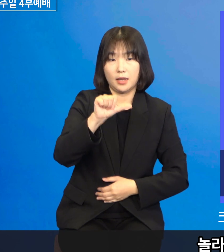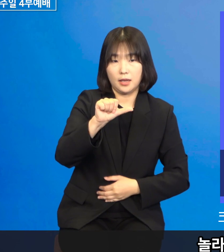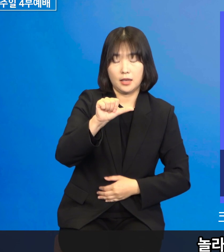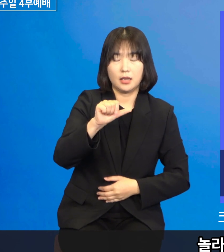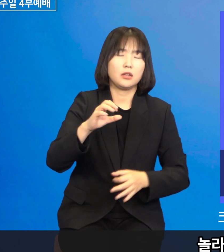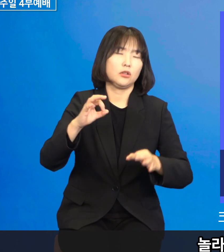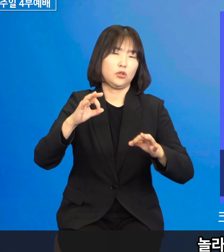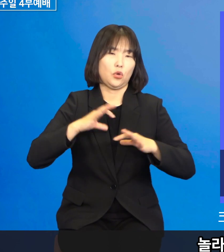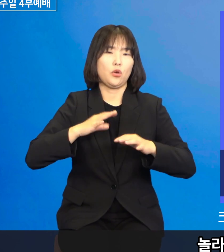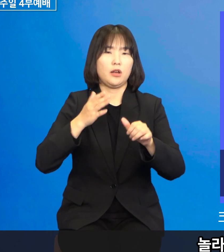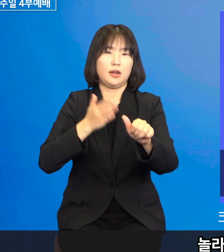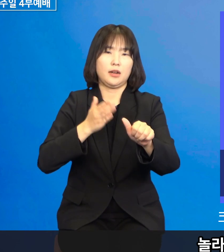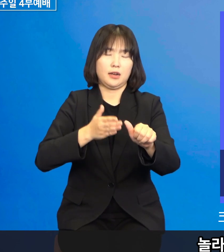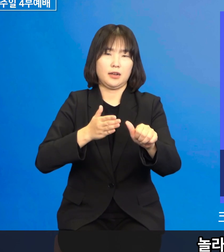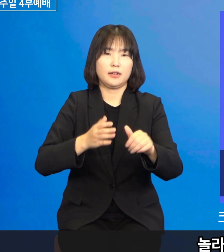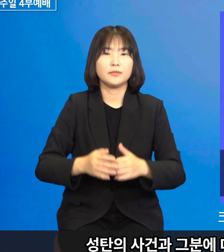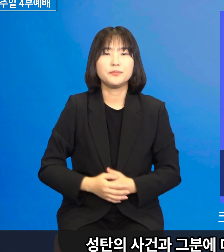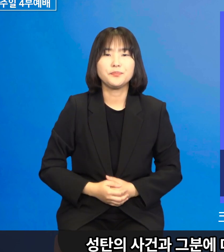따라하겠습니다. 놀라워하라.